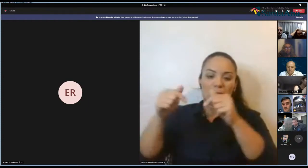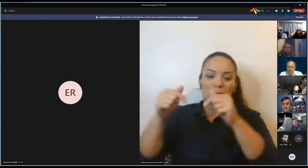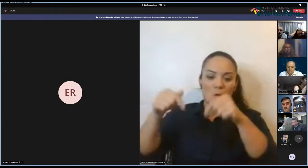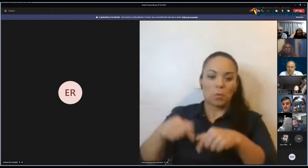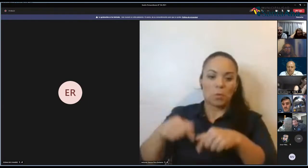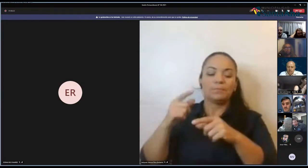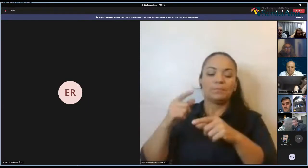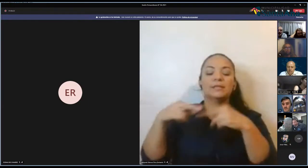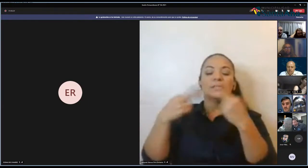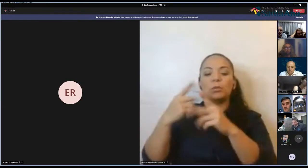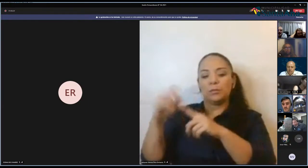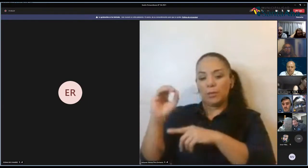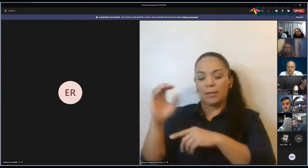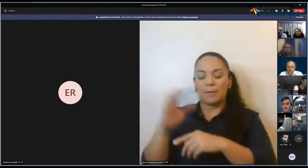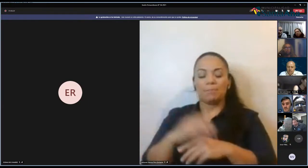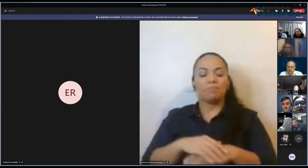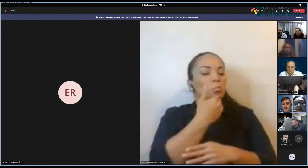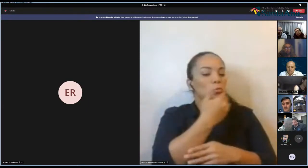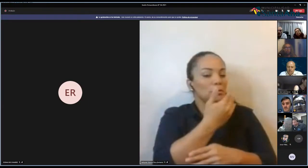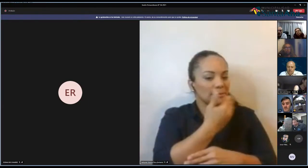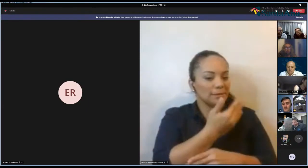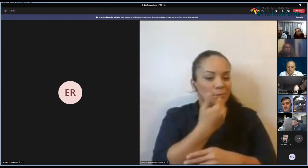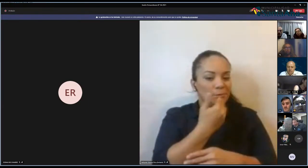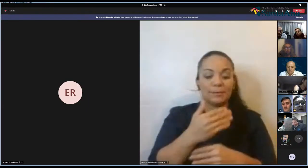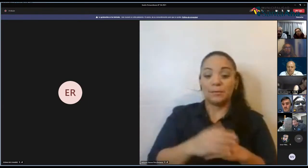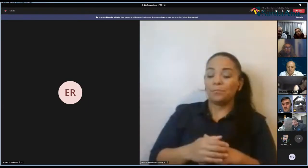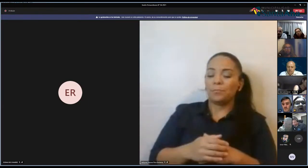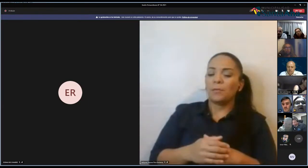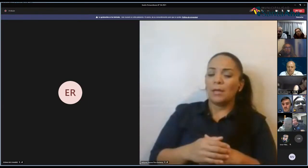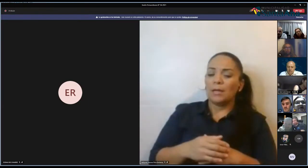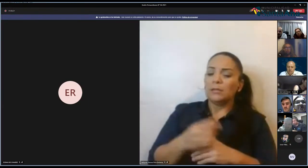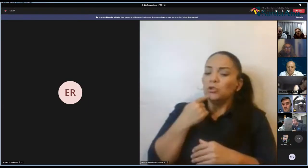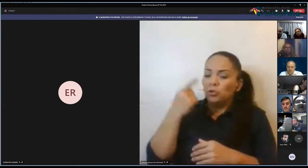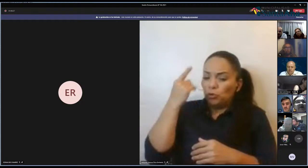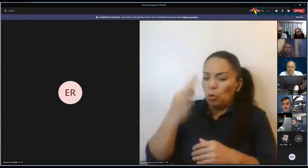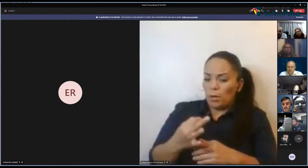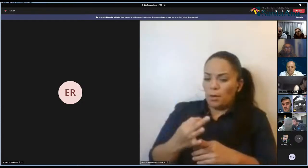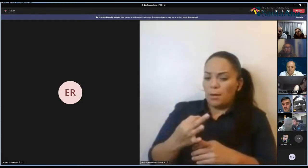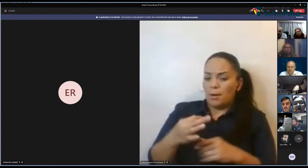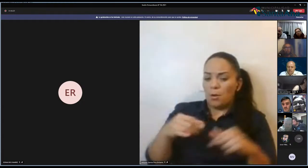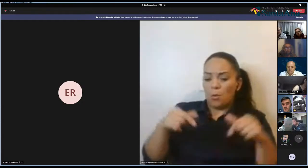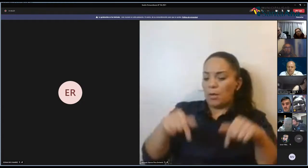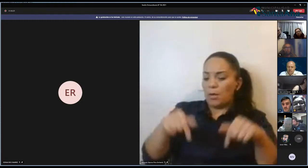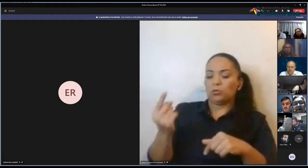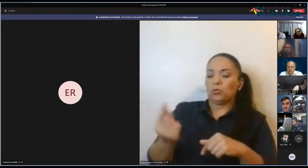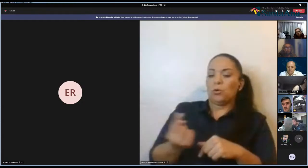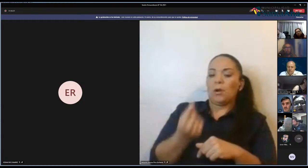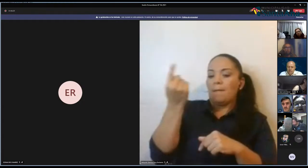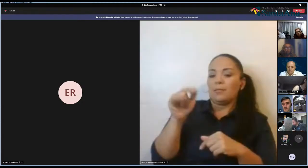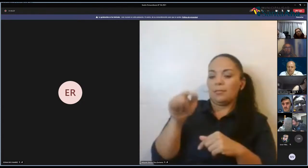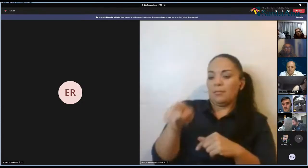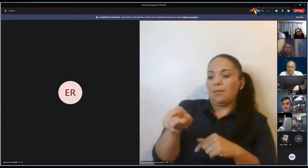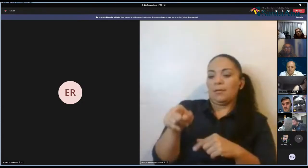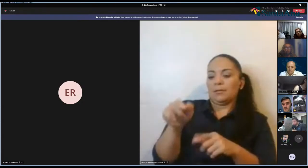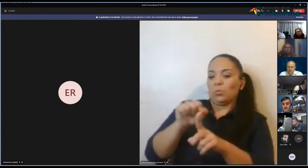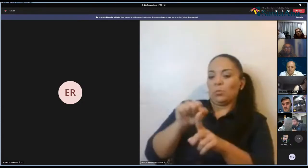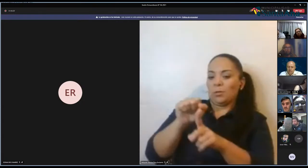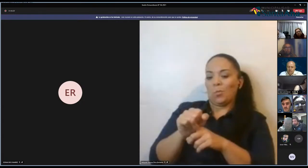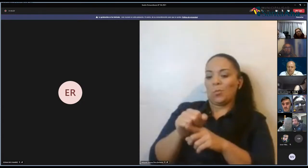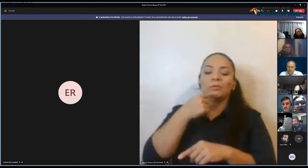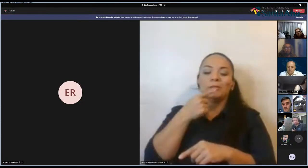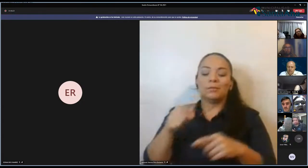pero yo creo que aquí no es solamente porque decimos en la propiedad de doña patricia yo creo que esta es una